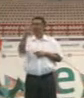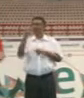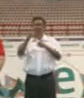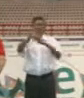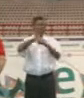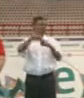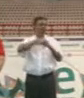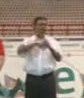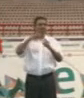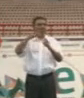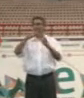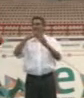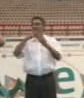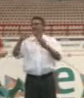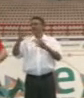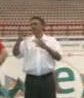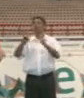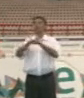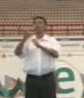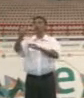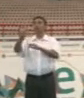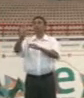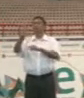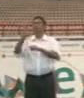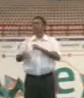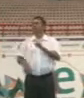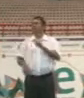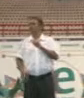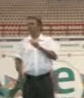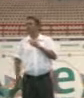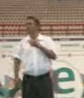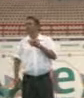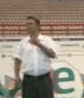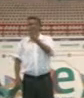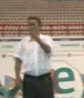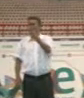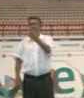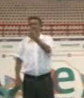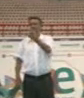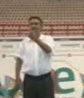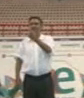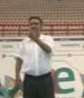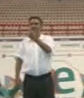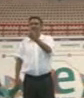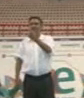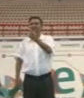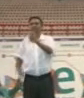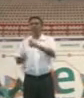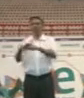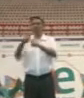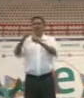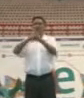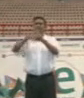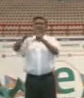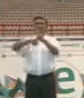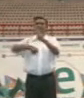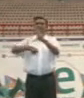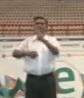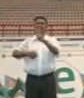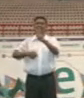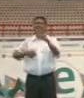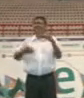banana, a manga. Quando ele chegar na Europa, o que é que aconteceu? Está podre. São 3 meses de viagem. Daqui